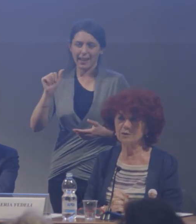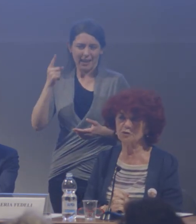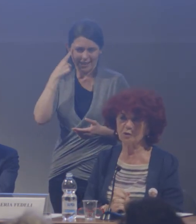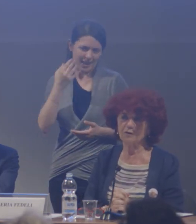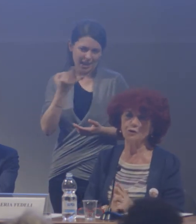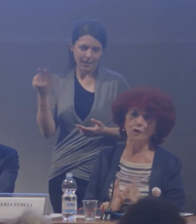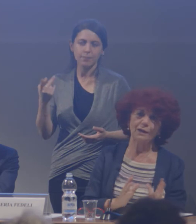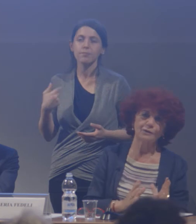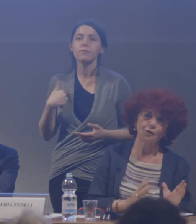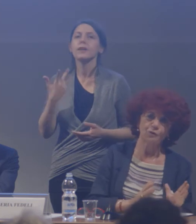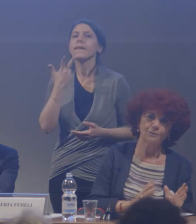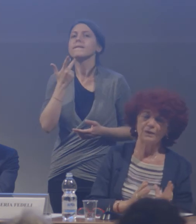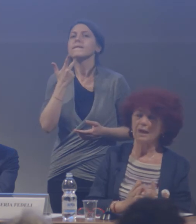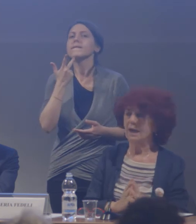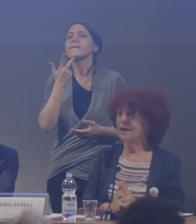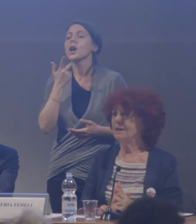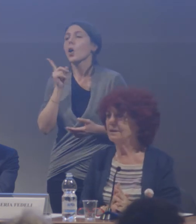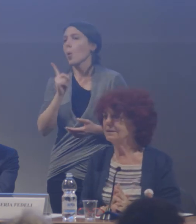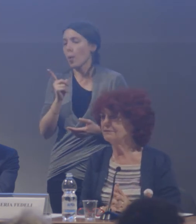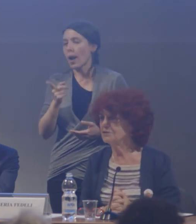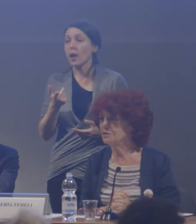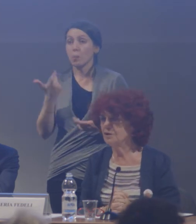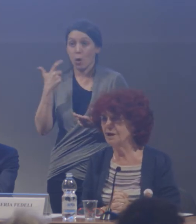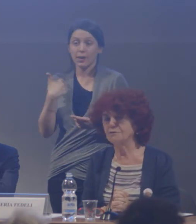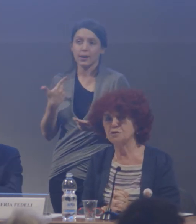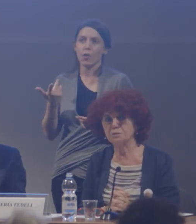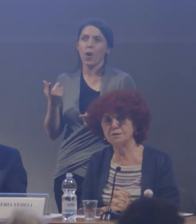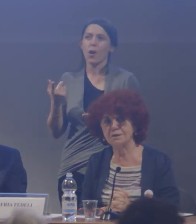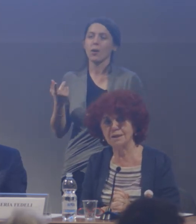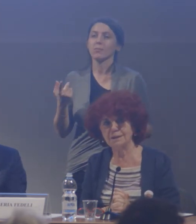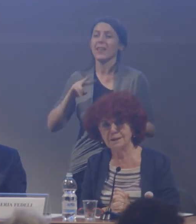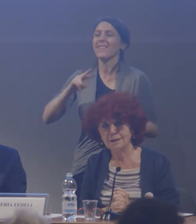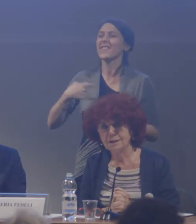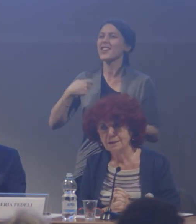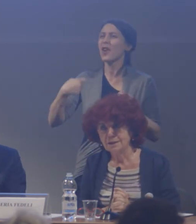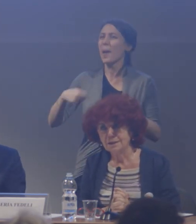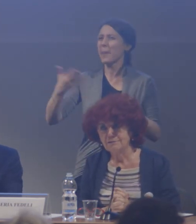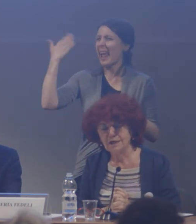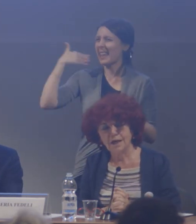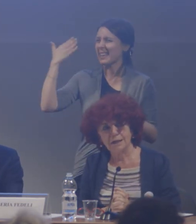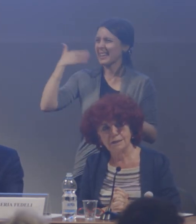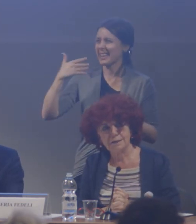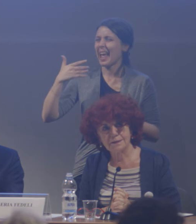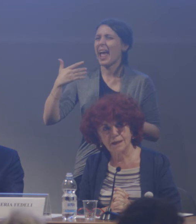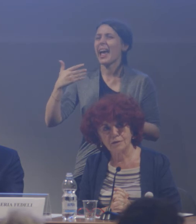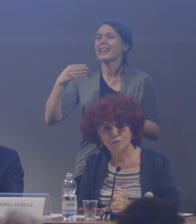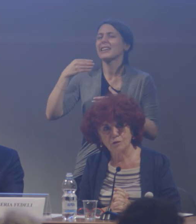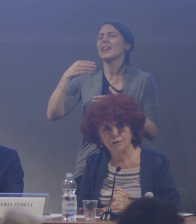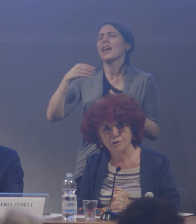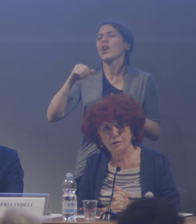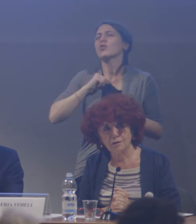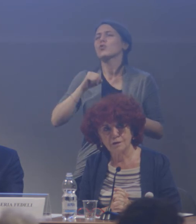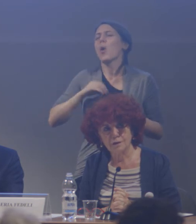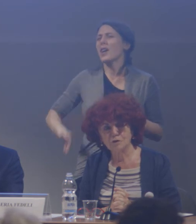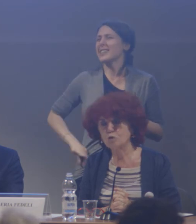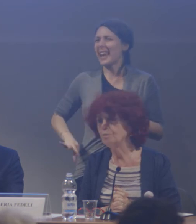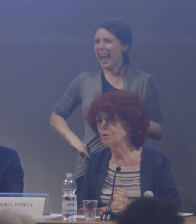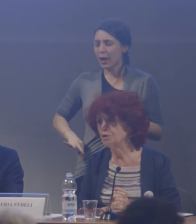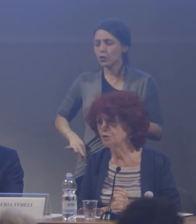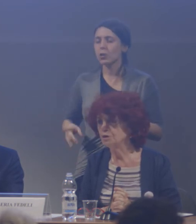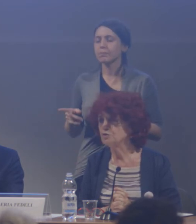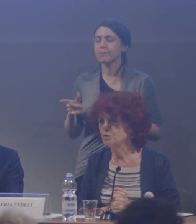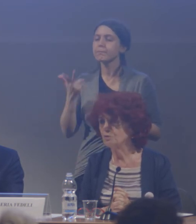sarebbe piaciuto, avendo letto, anche mentre facevo la vicepresidente vicaria del Senato, le